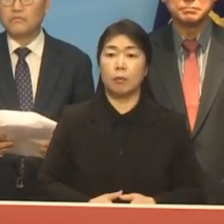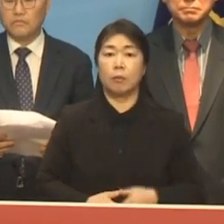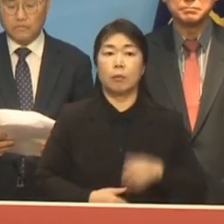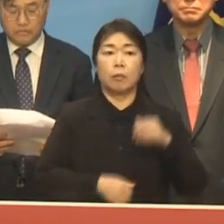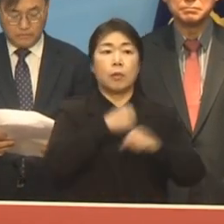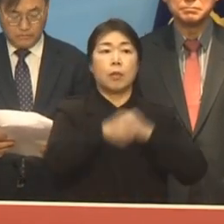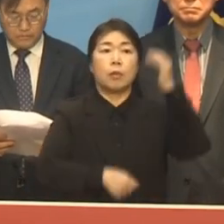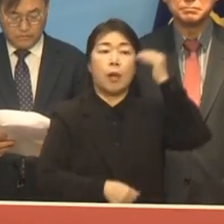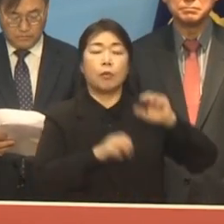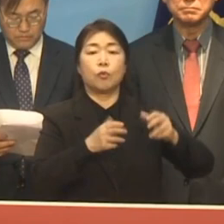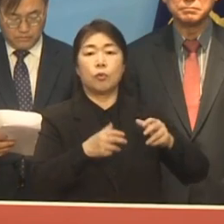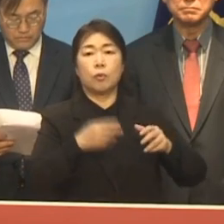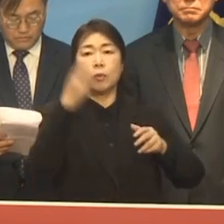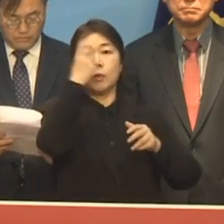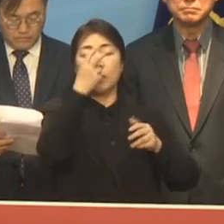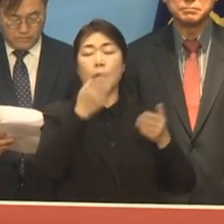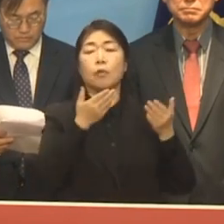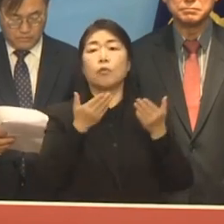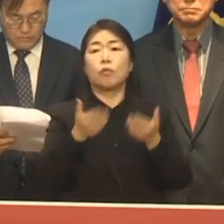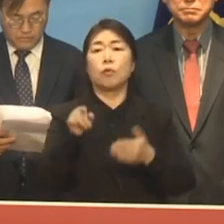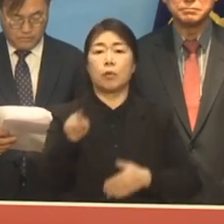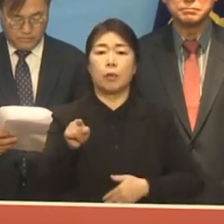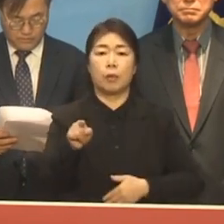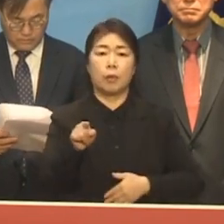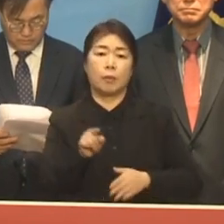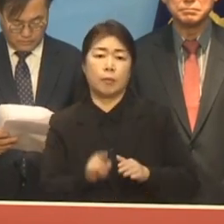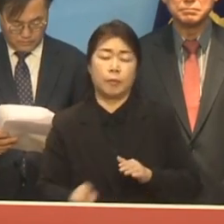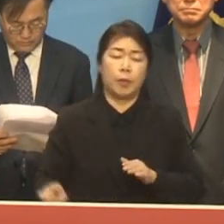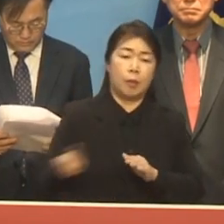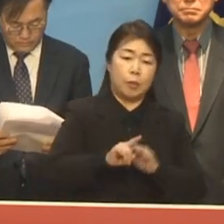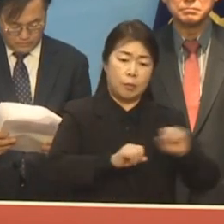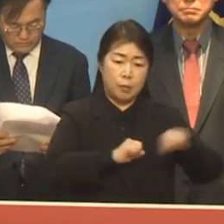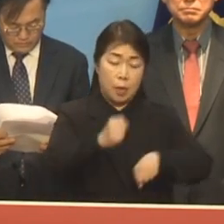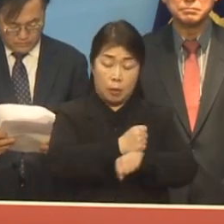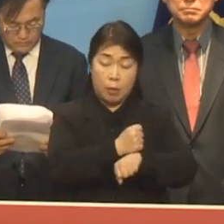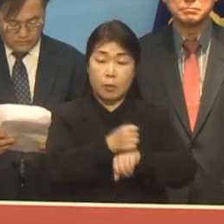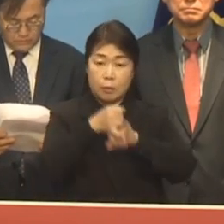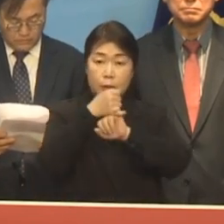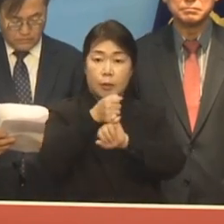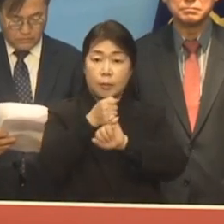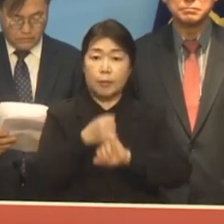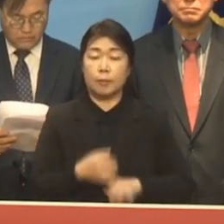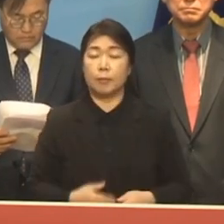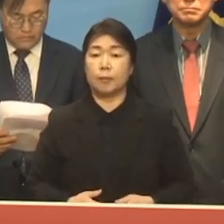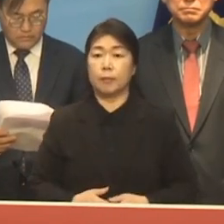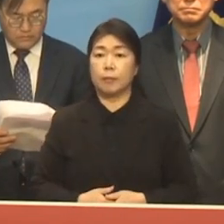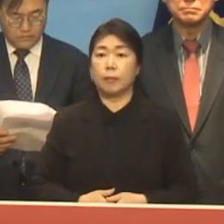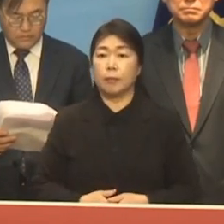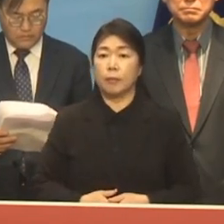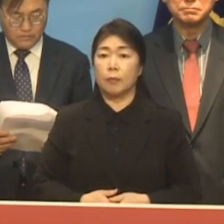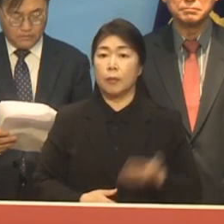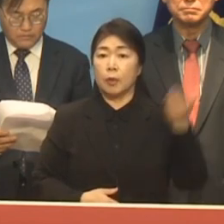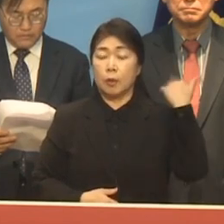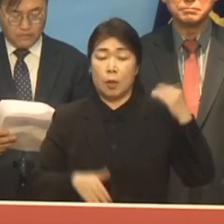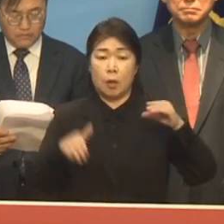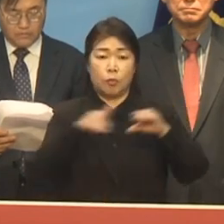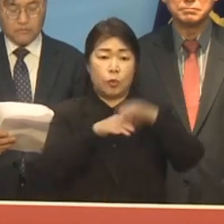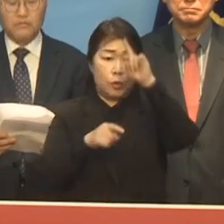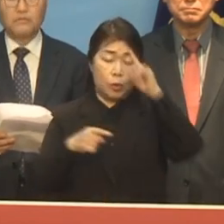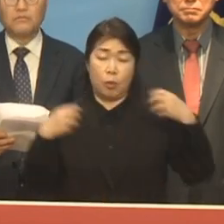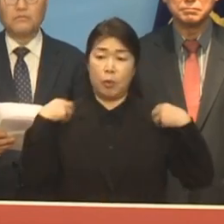자유대한민국을 수호하는 데 앞장서 나아갈 것입니다. 지난 문재인 정권